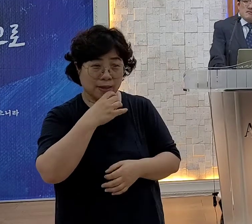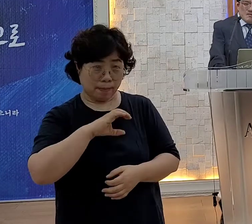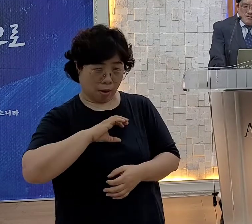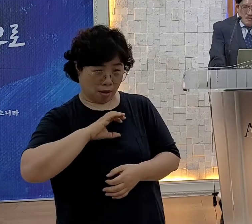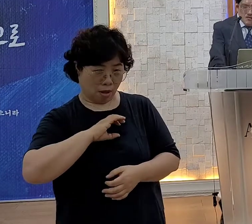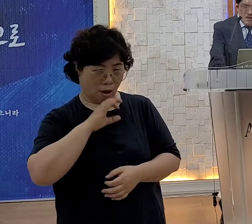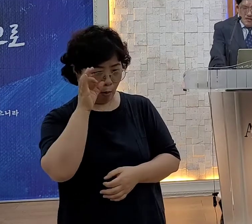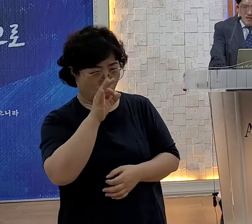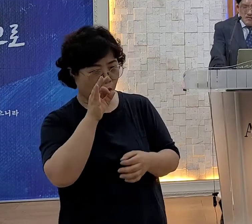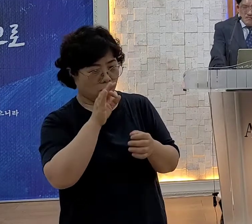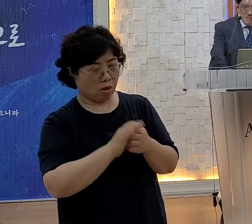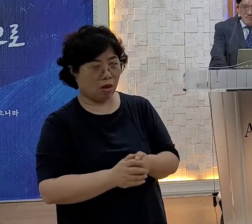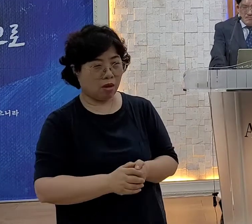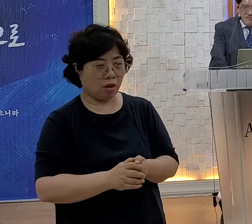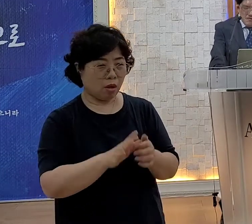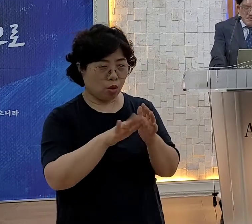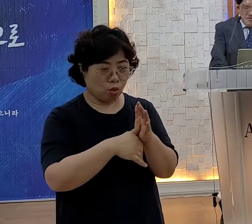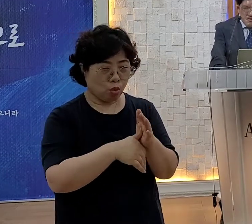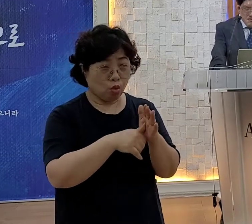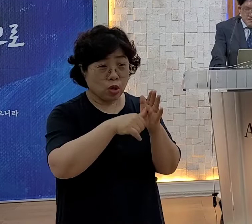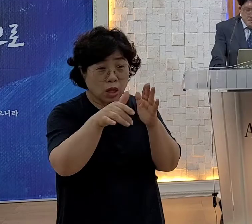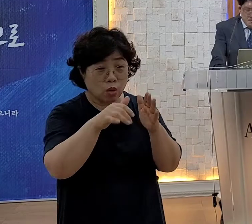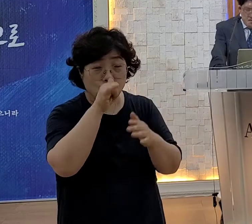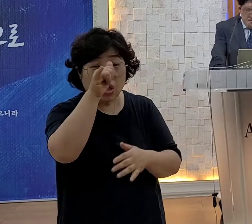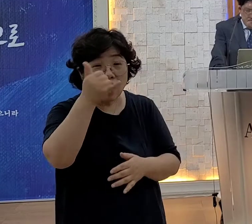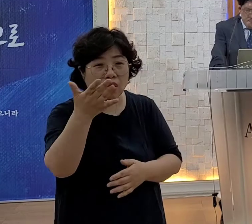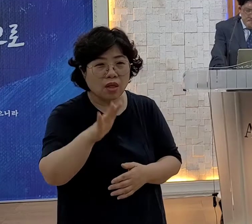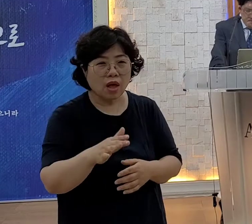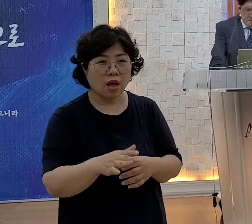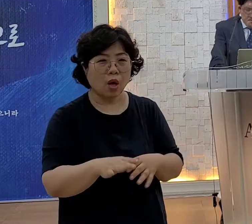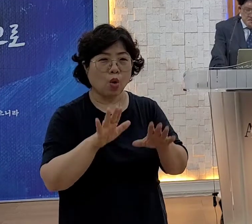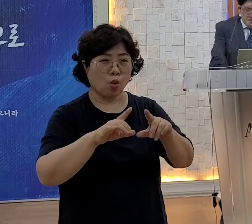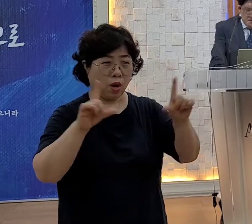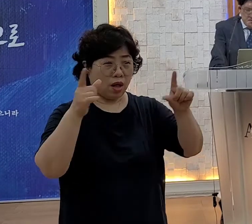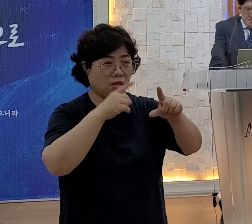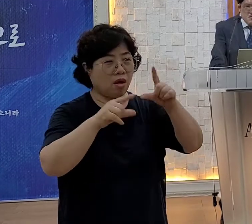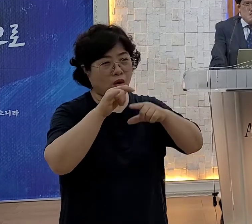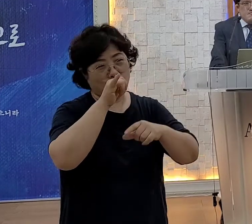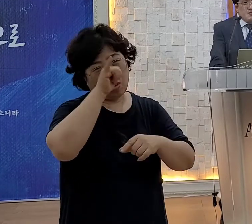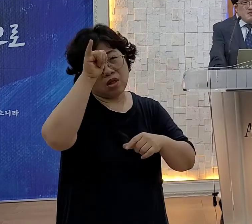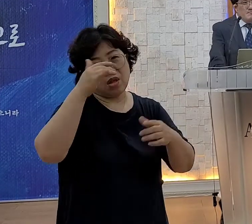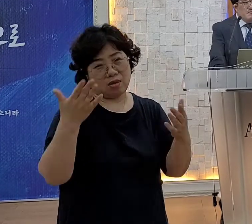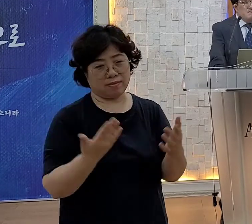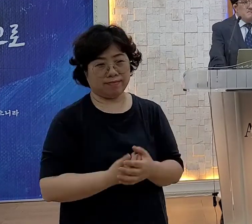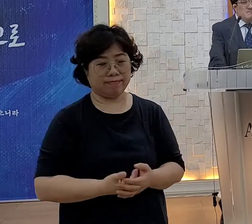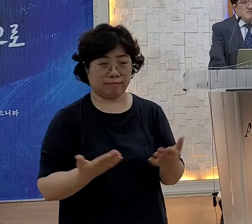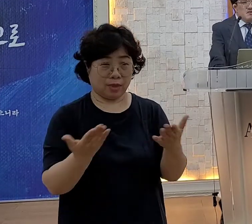너무 대단하더라고요. 자, 여러분, 그런데 그